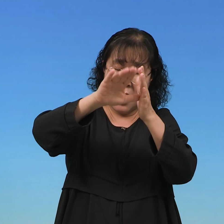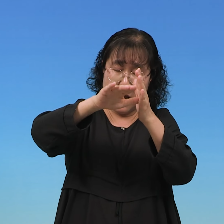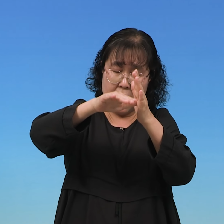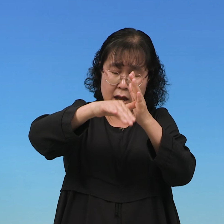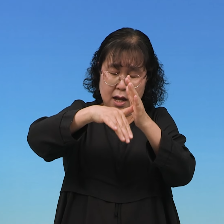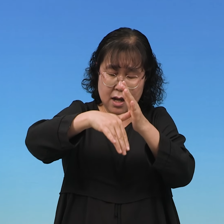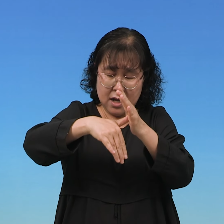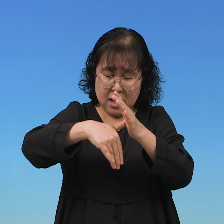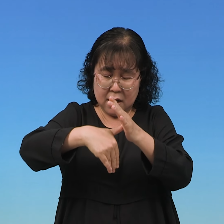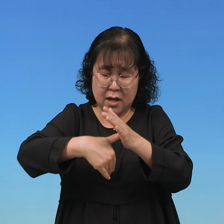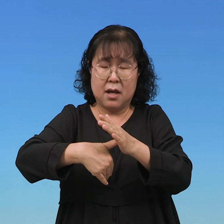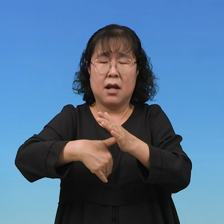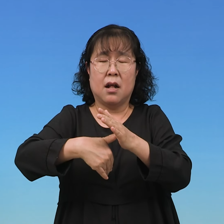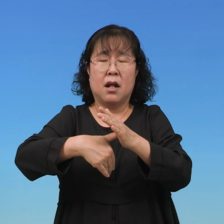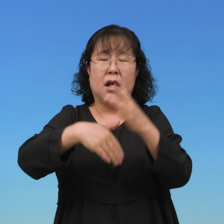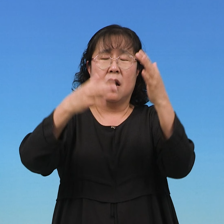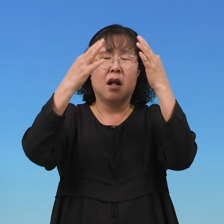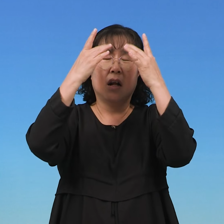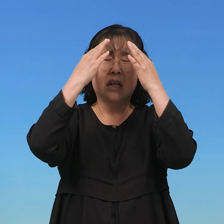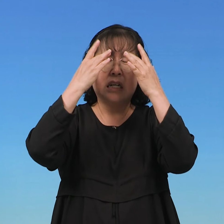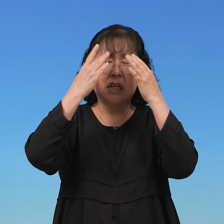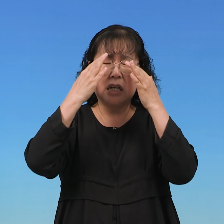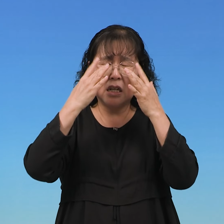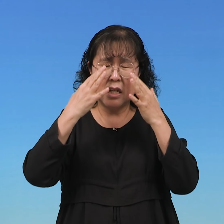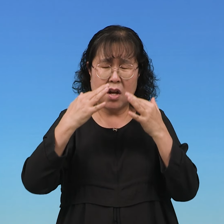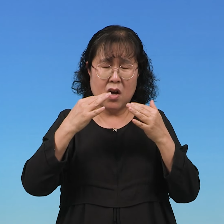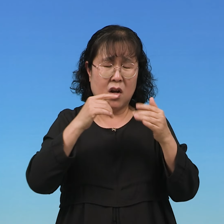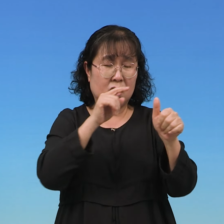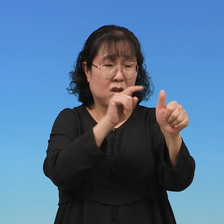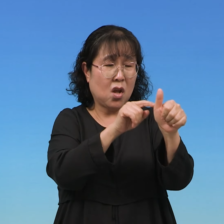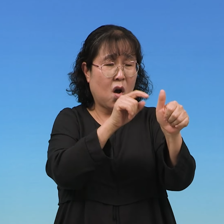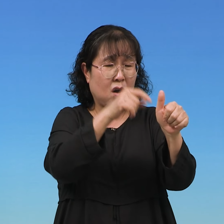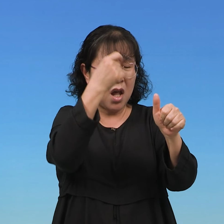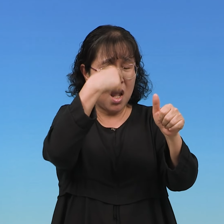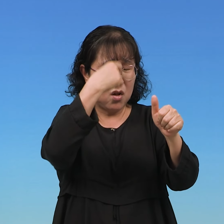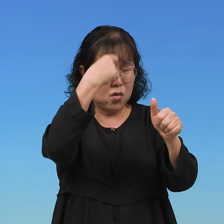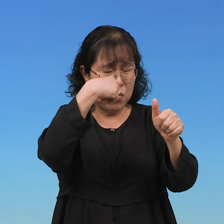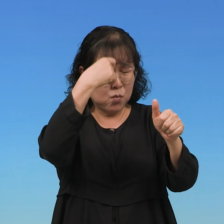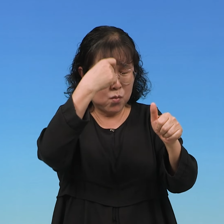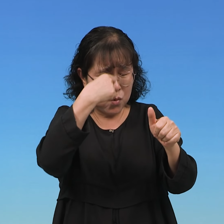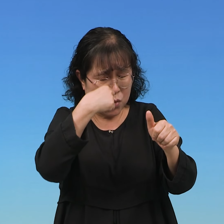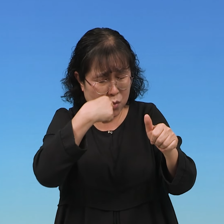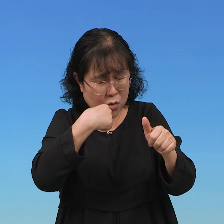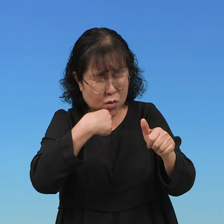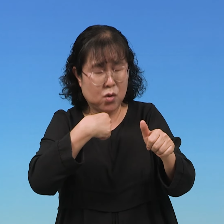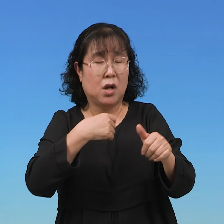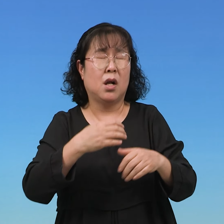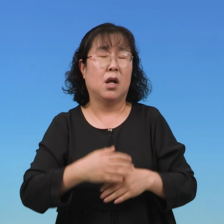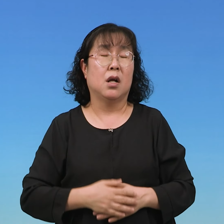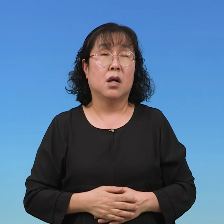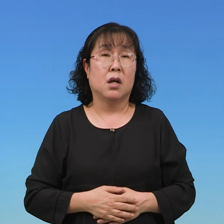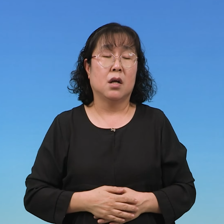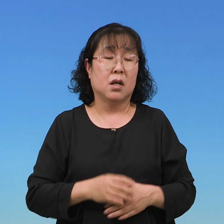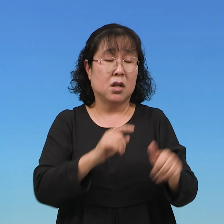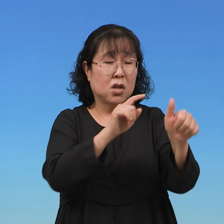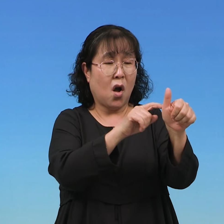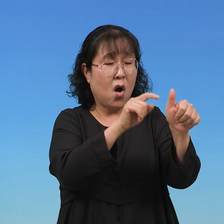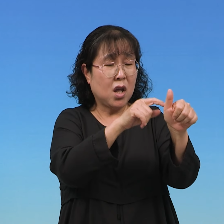흘리던 내 눈물. 이 사실만 기억하시면 됩니다. 그 눈물을